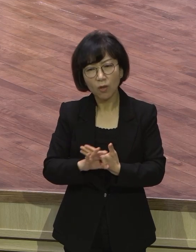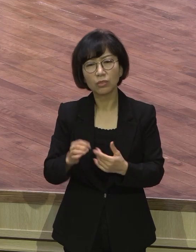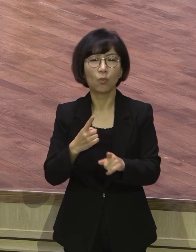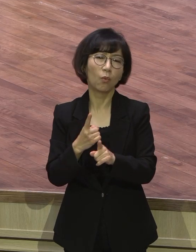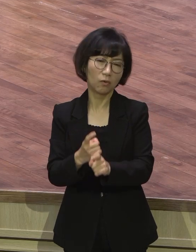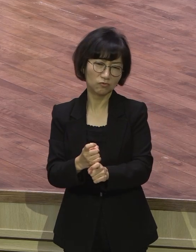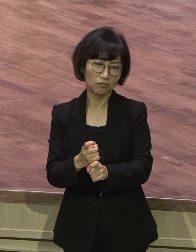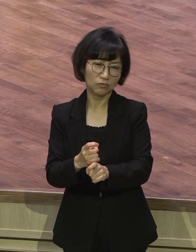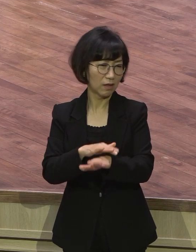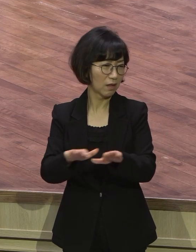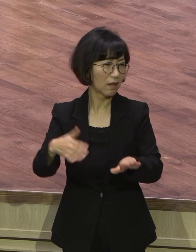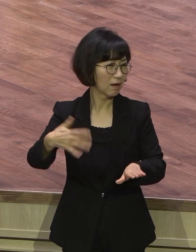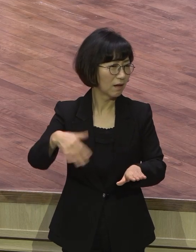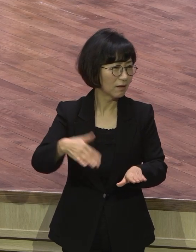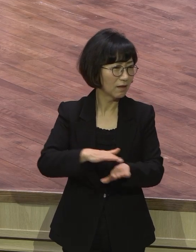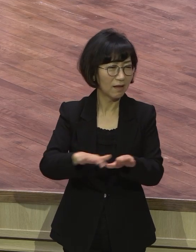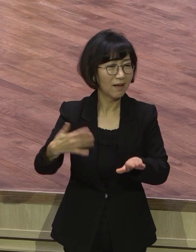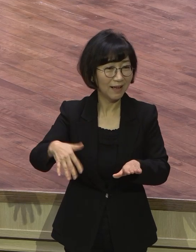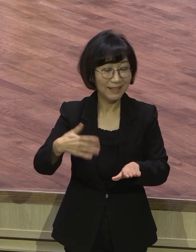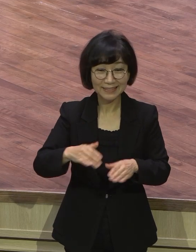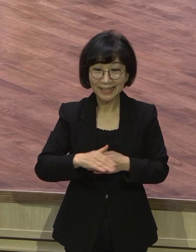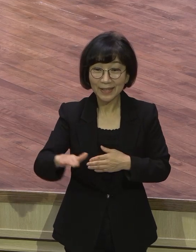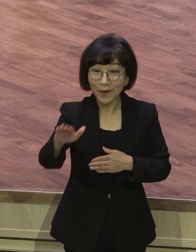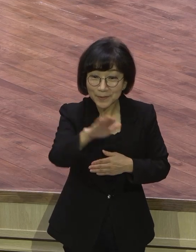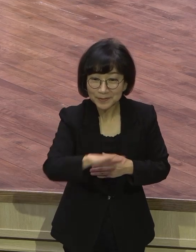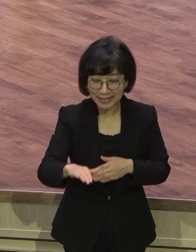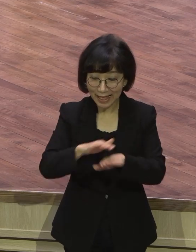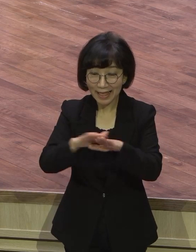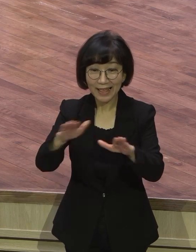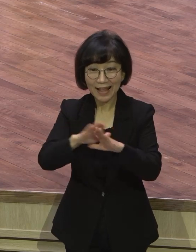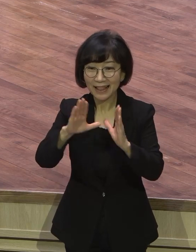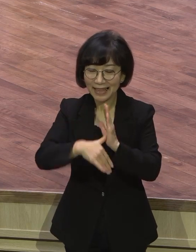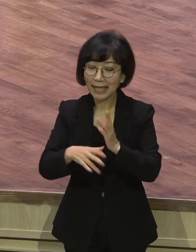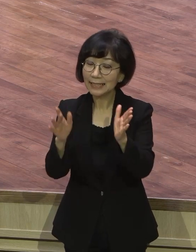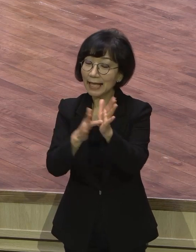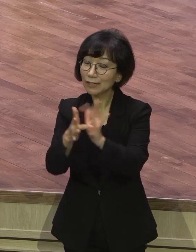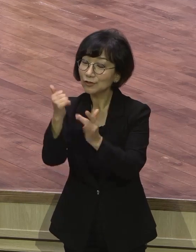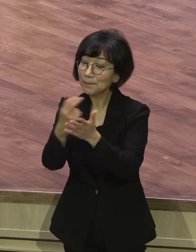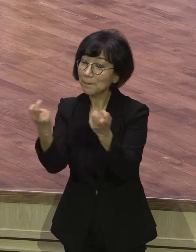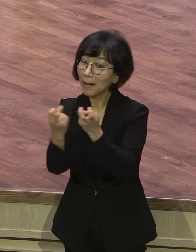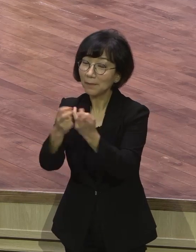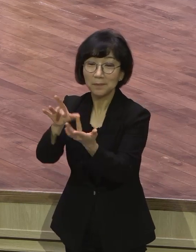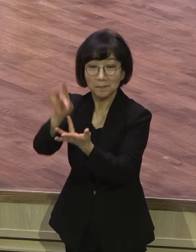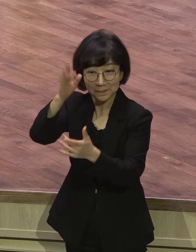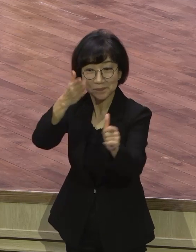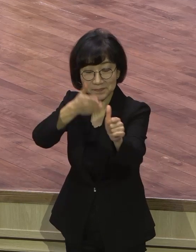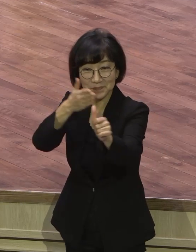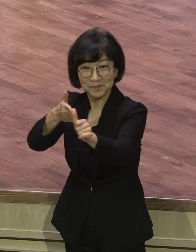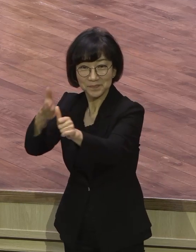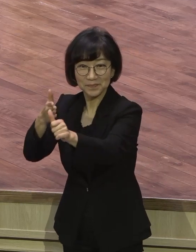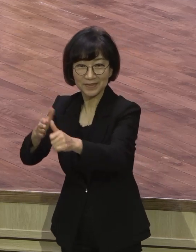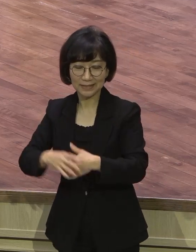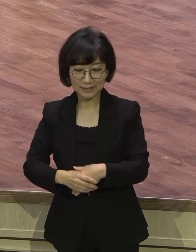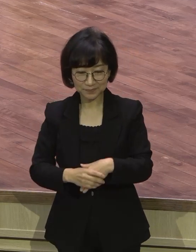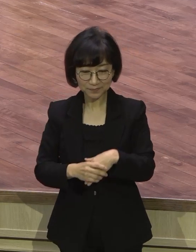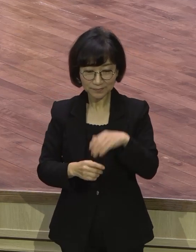여러분은 예수님의 방법을 선택하시기 바랍니다. 로마서 12장 17절로 21제로 오면